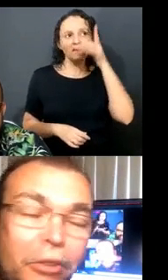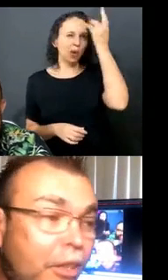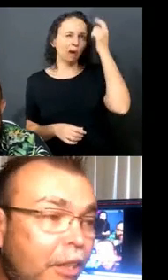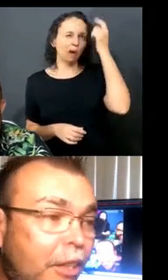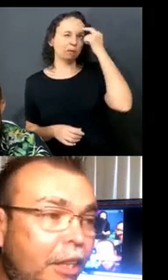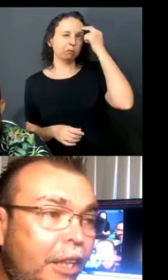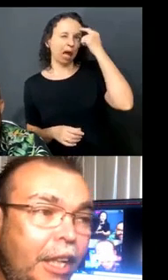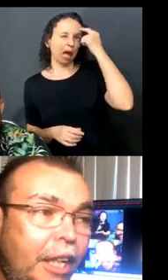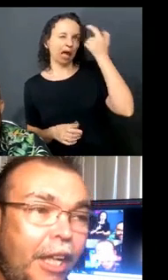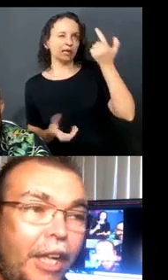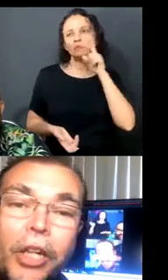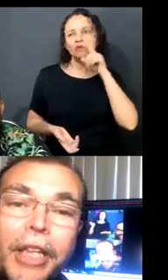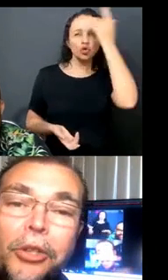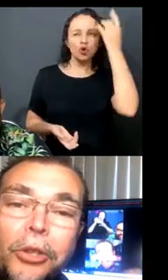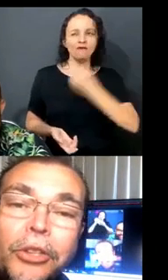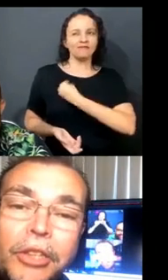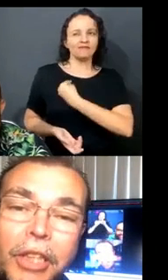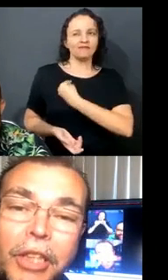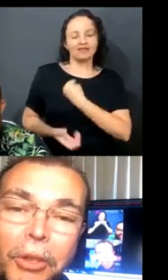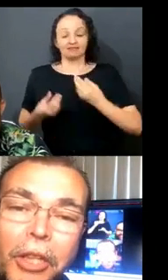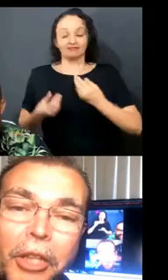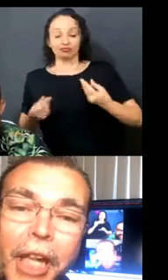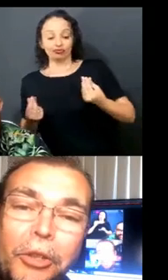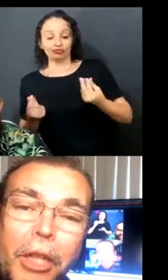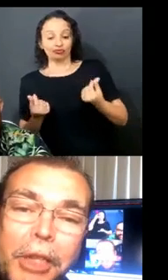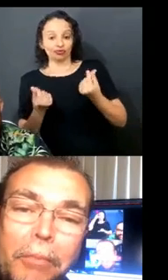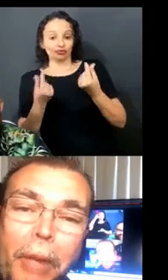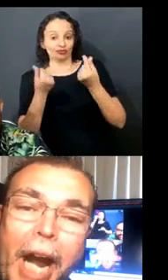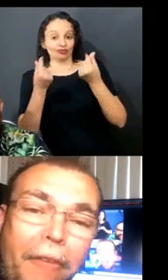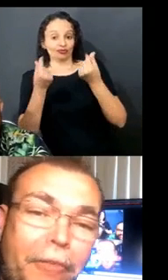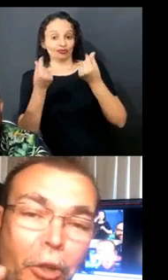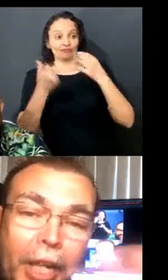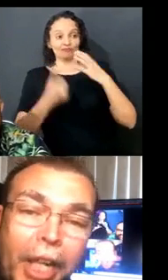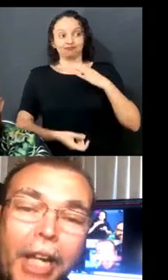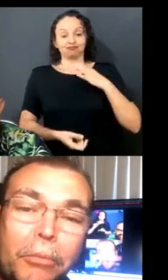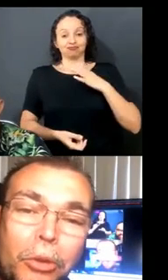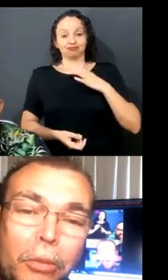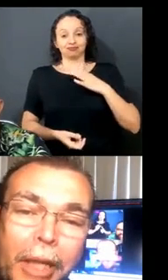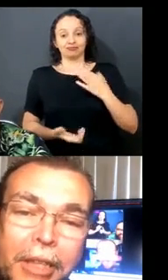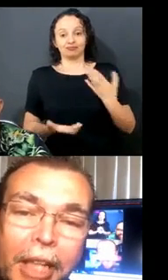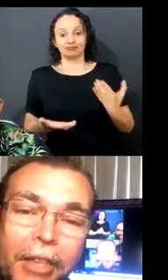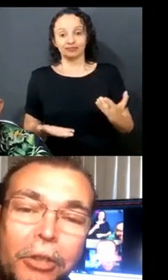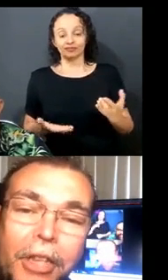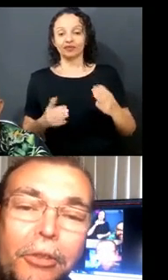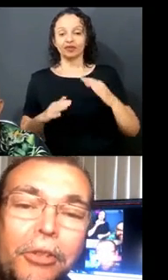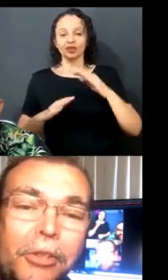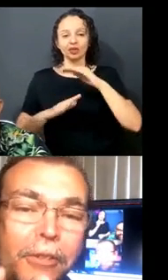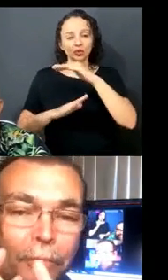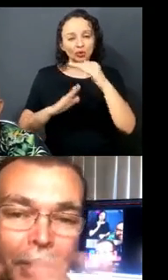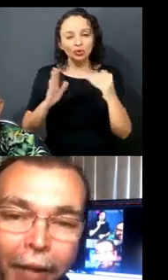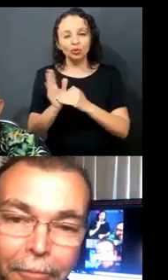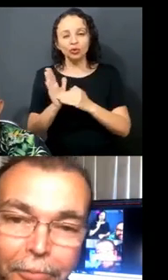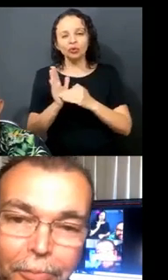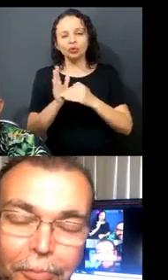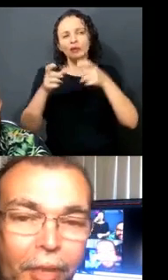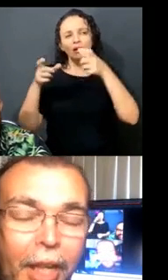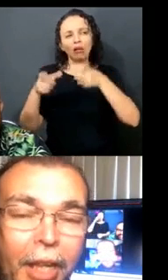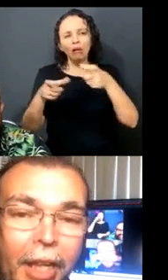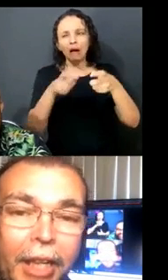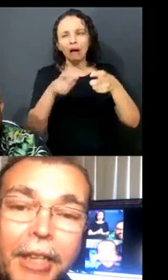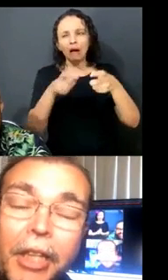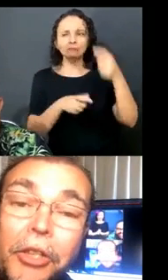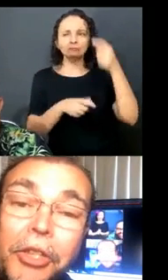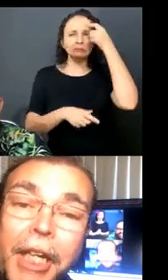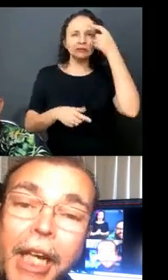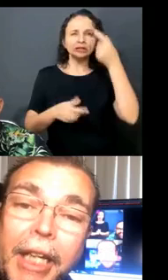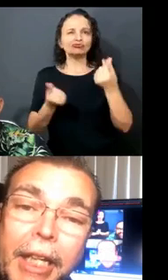que você está cheio de dinheiro. Toda a junta missionária ajuda para você ir para a África, qualquer lugar do mundo, mas Estados Unidos,